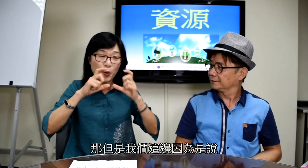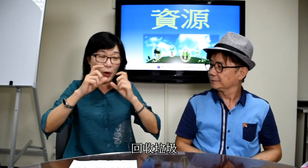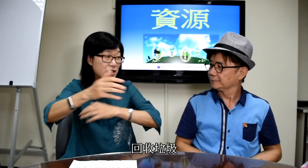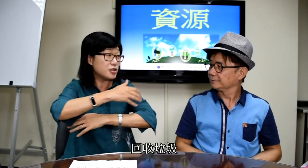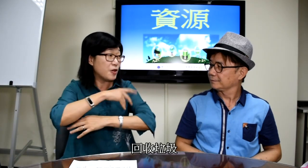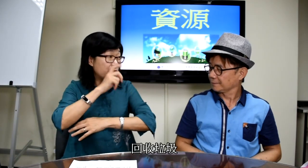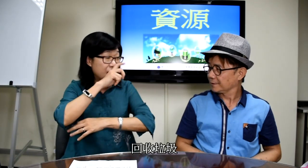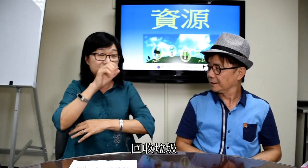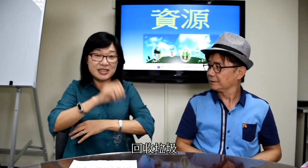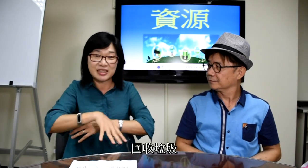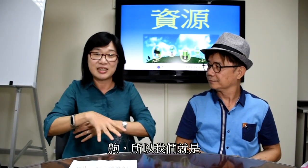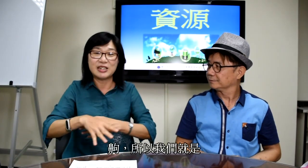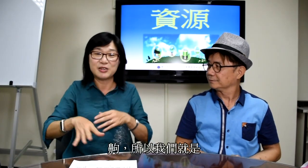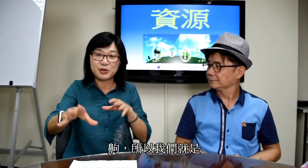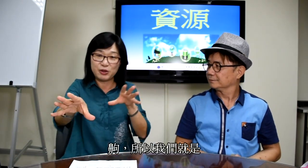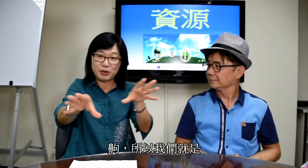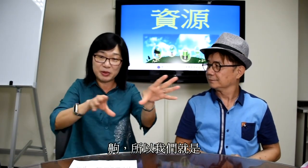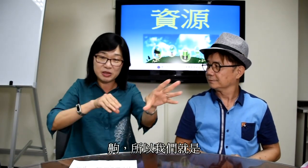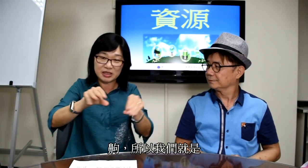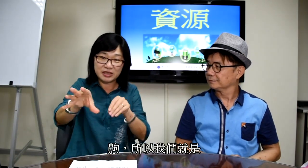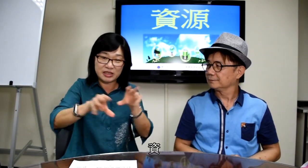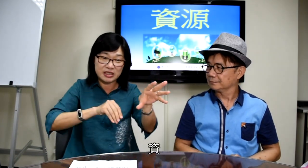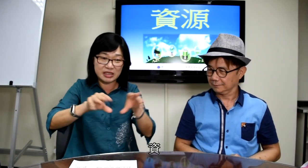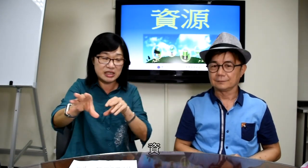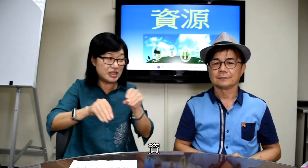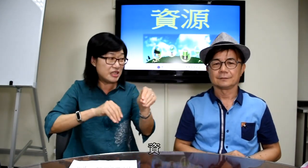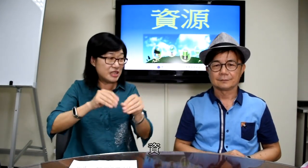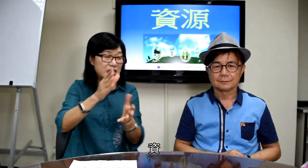回收垃圾，好，所以我们就是资